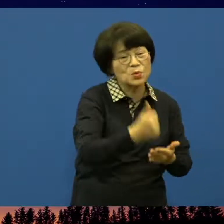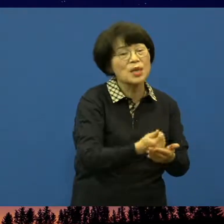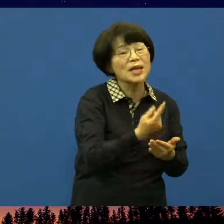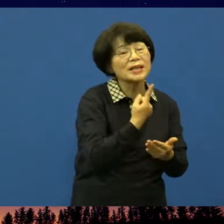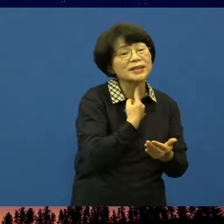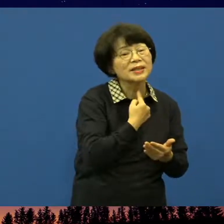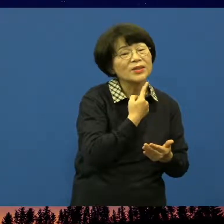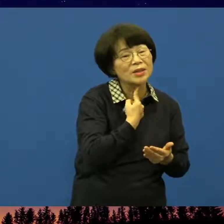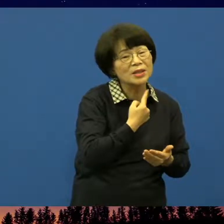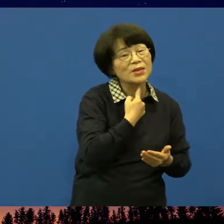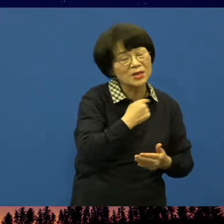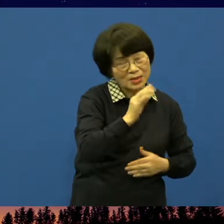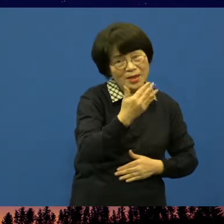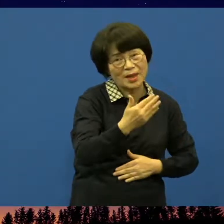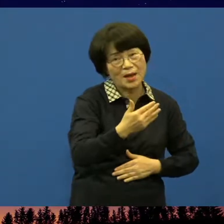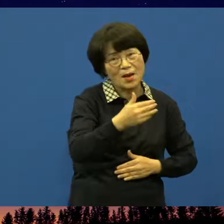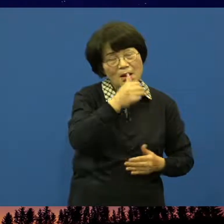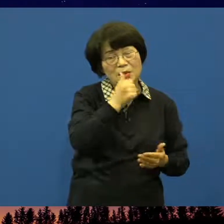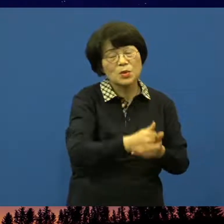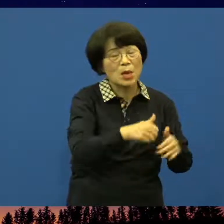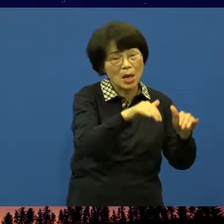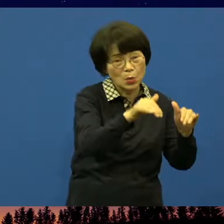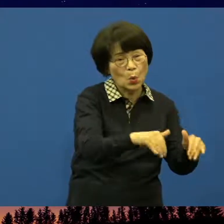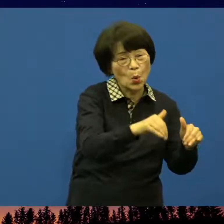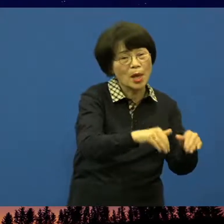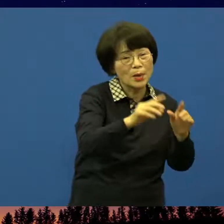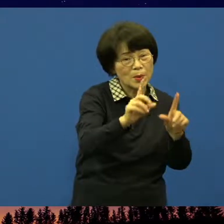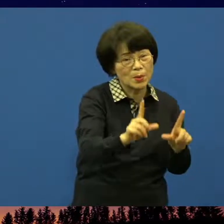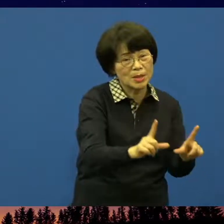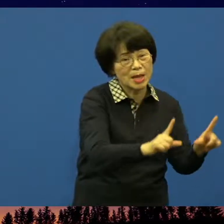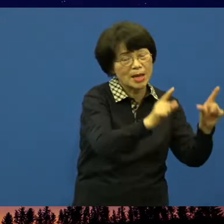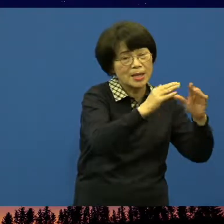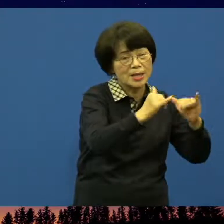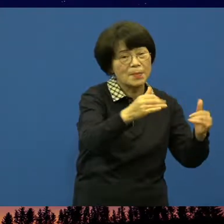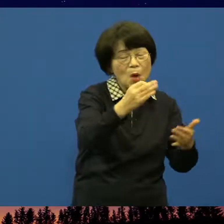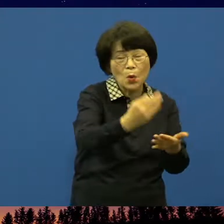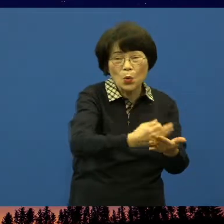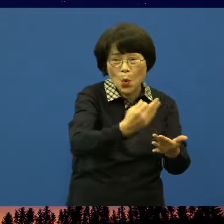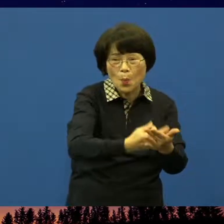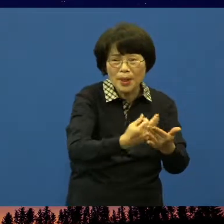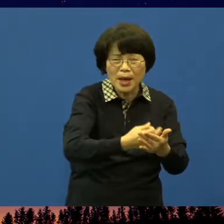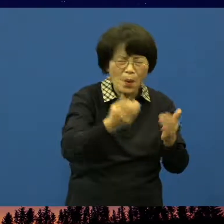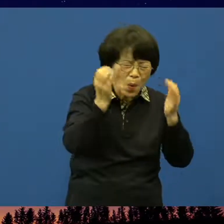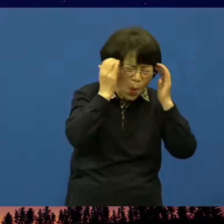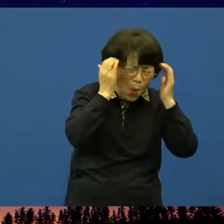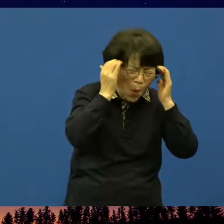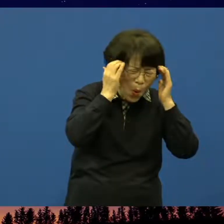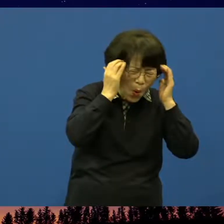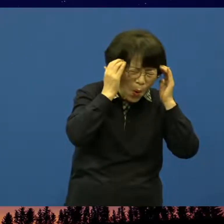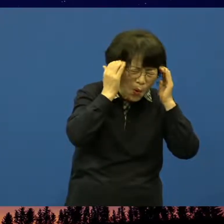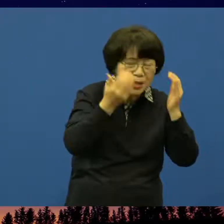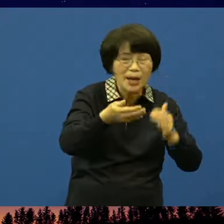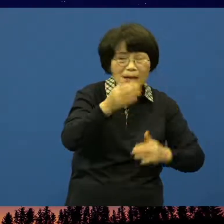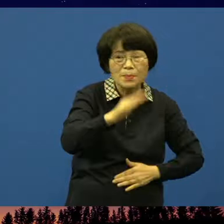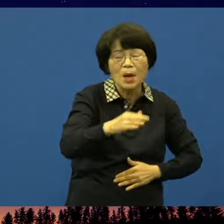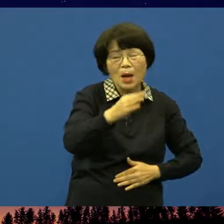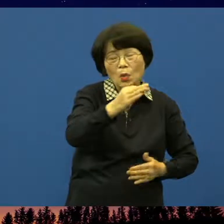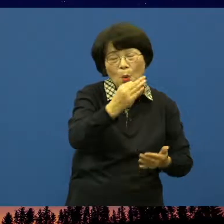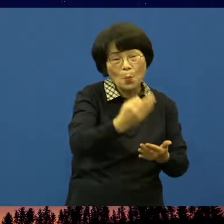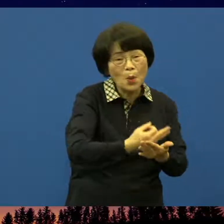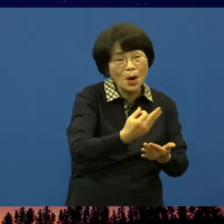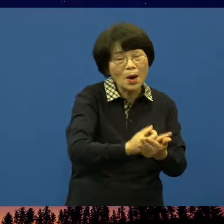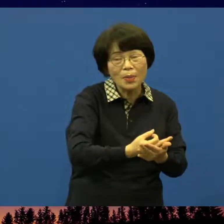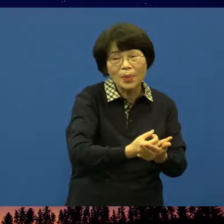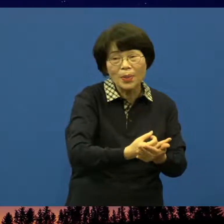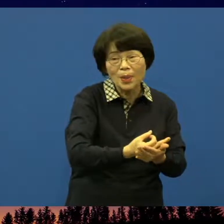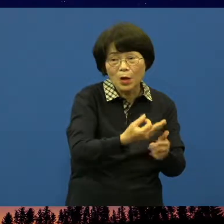겁니다. 죄의 노예로 살아가는 거예요. 사람들이 돈을 번다고 얼마나 고생합니까? 그런데 그 번 돈으로 또 죄 짓는 일에